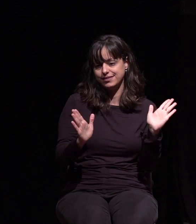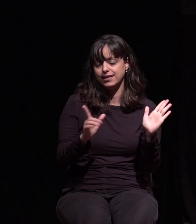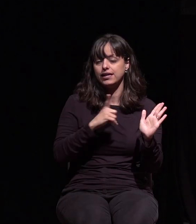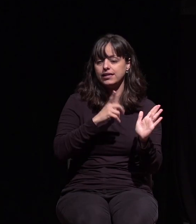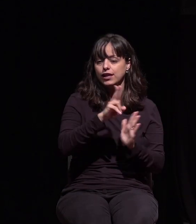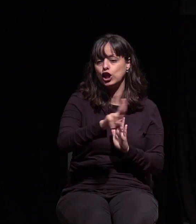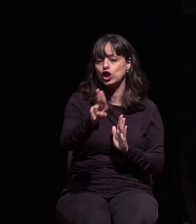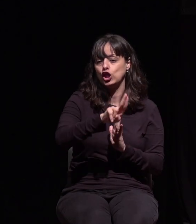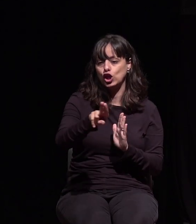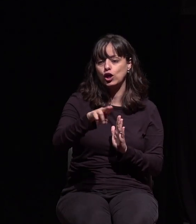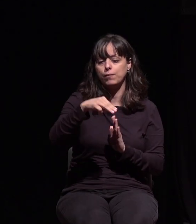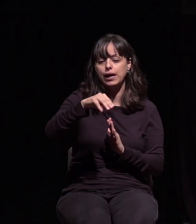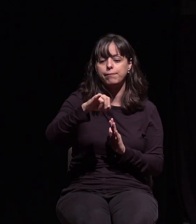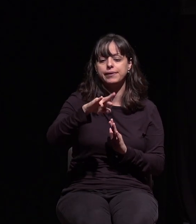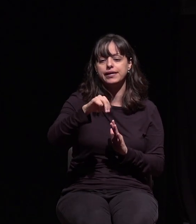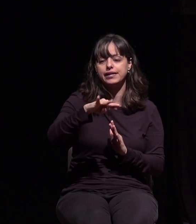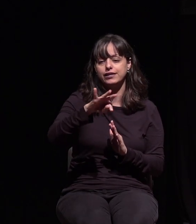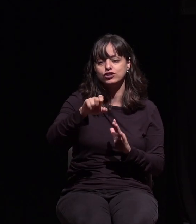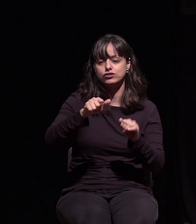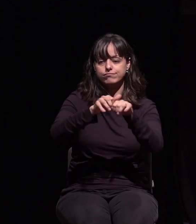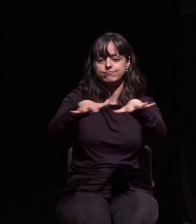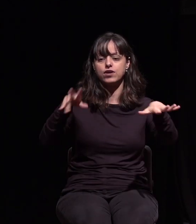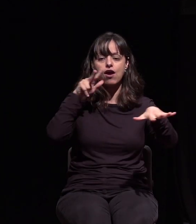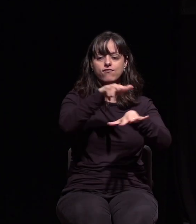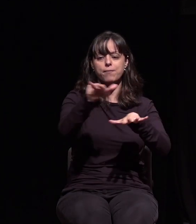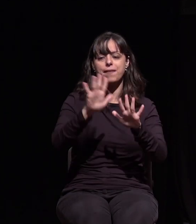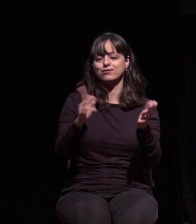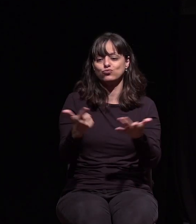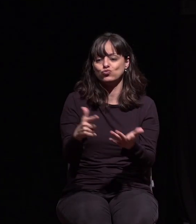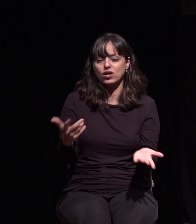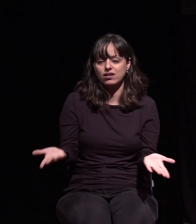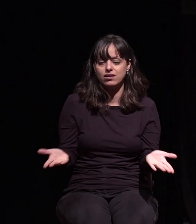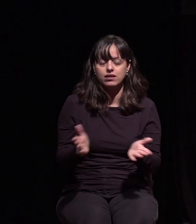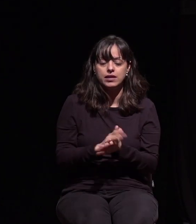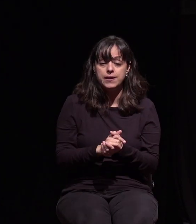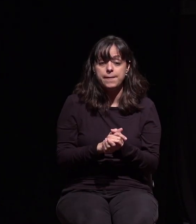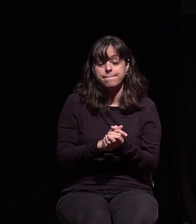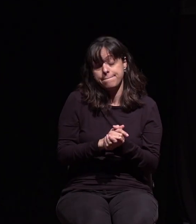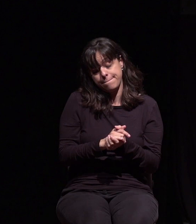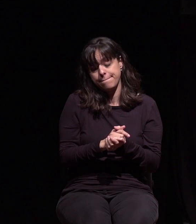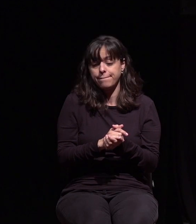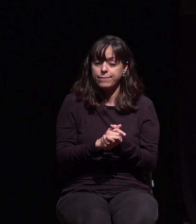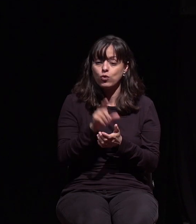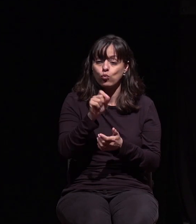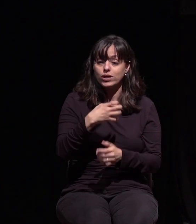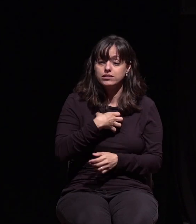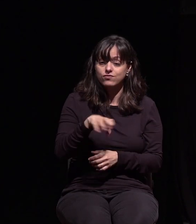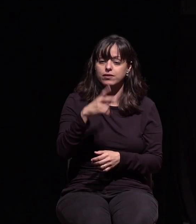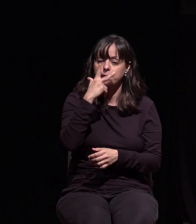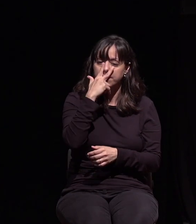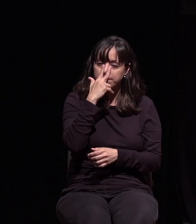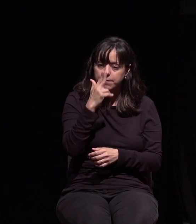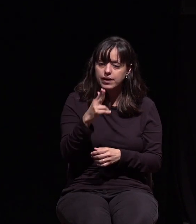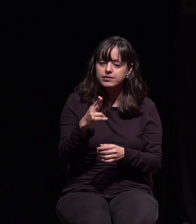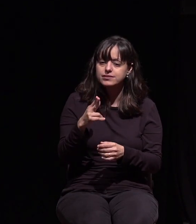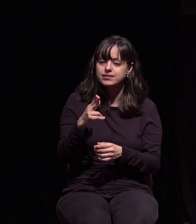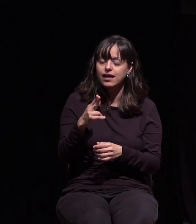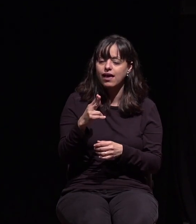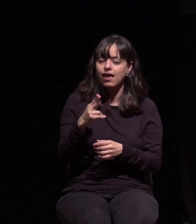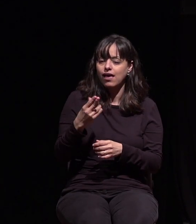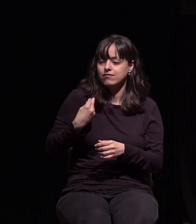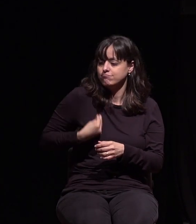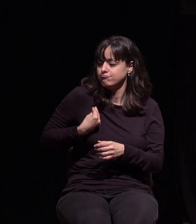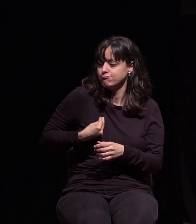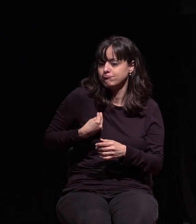enfim, Mirante, etc., mas não tem aquele espaço, aquela situação. Então, também o que acontece no caso da Lina em Salvador é um apagamento da presença da Lina,